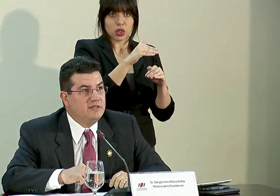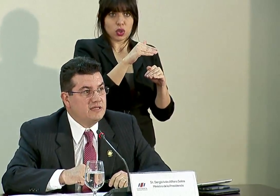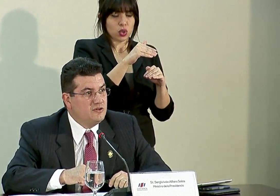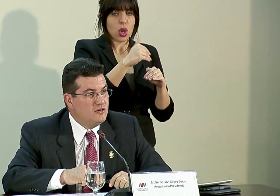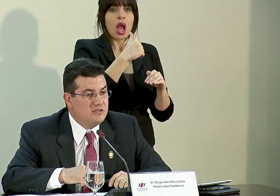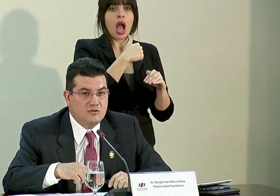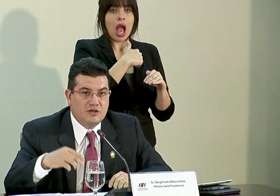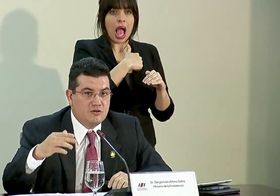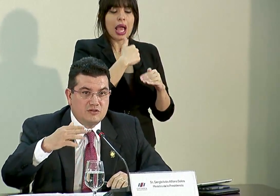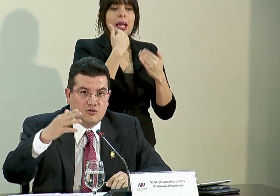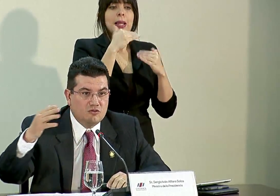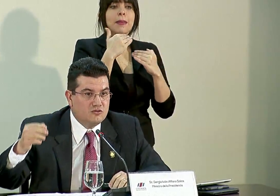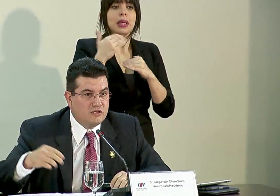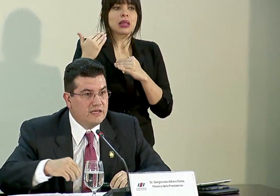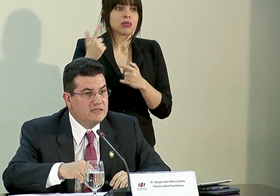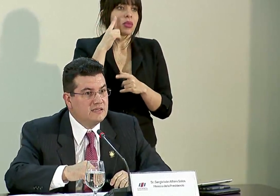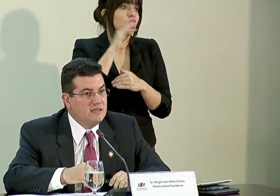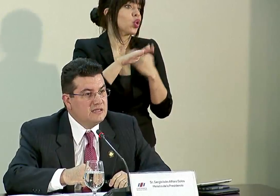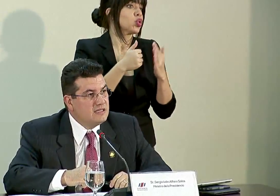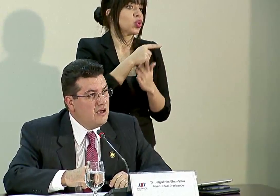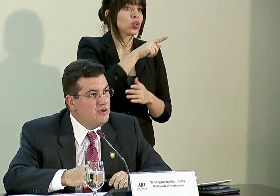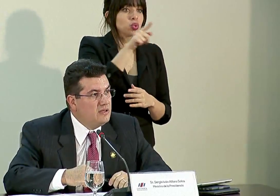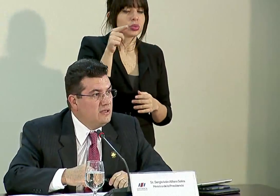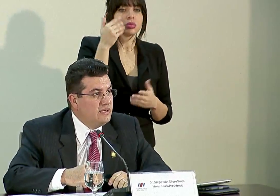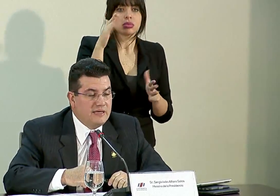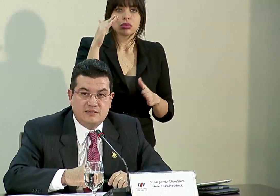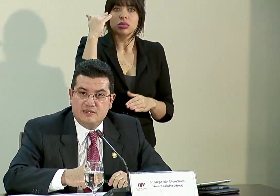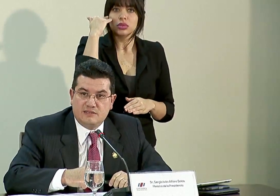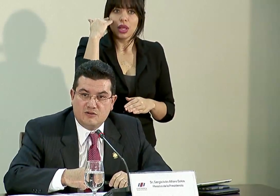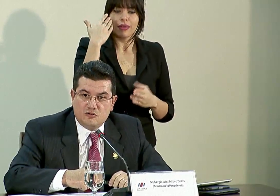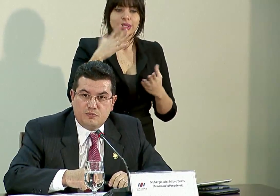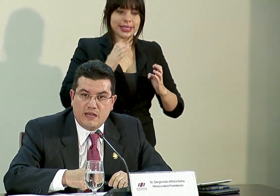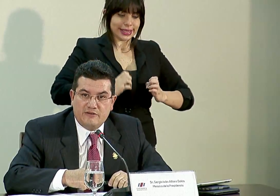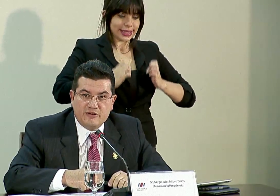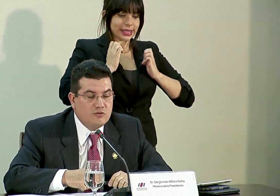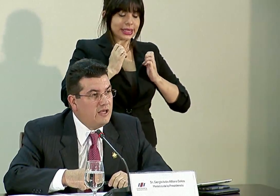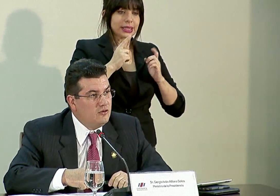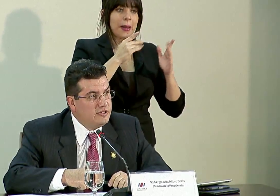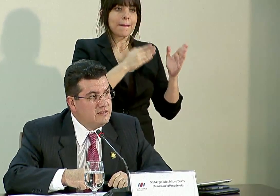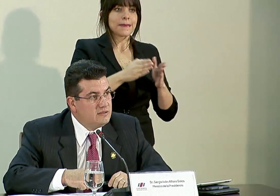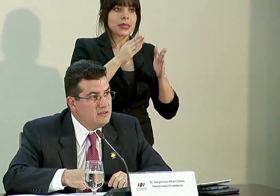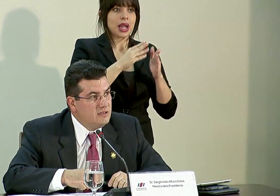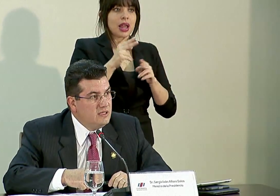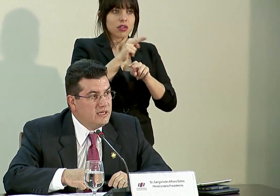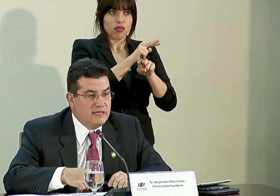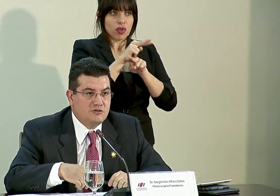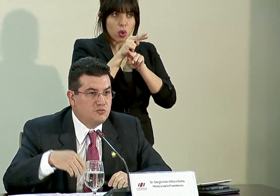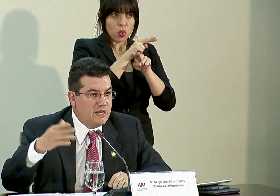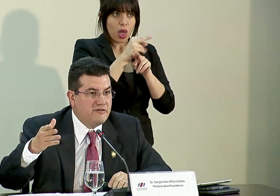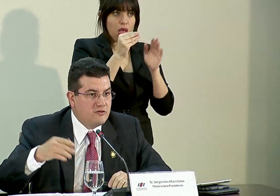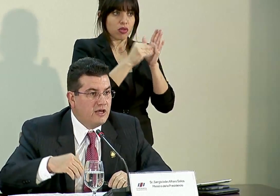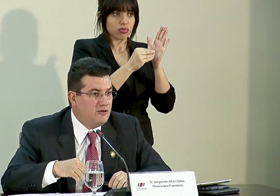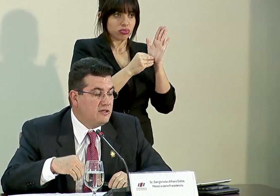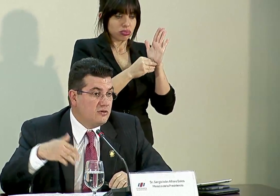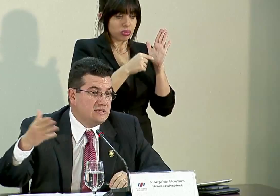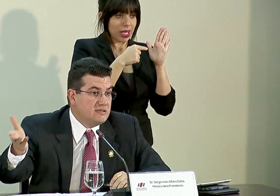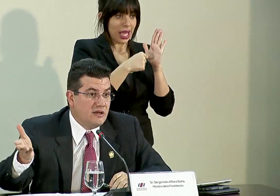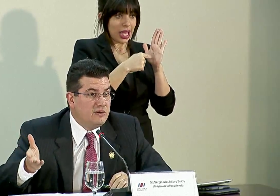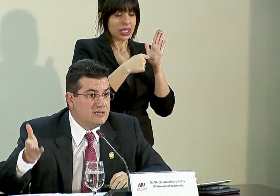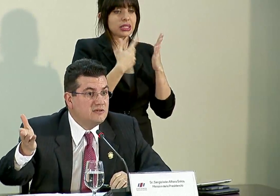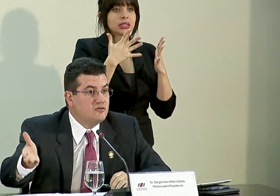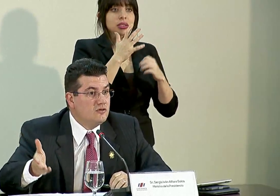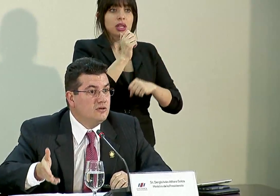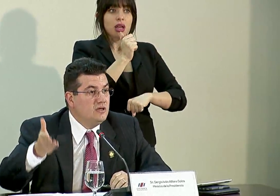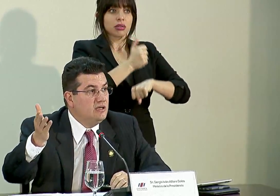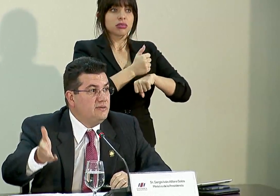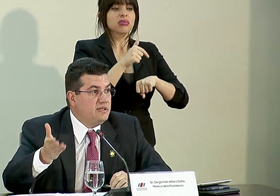tiene limitaciones yo creo que todos ustedes saben que existen los planes reguladores y que en esos planes reguladores lo que se